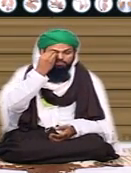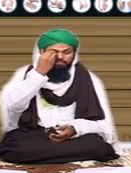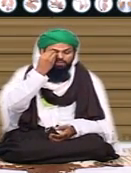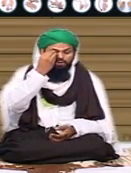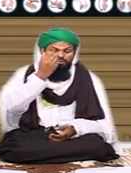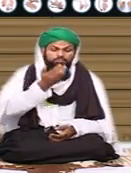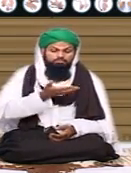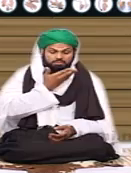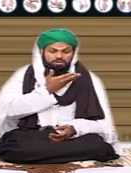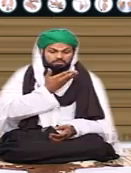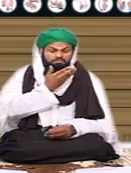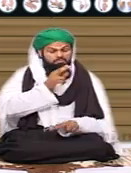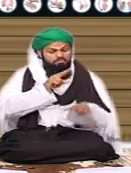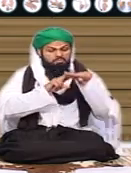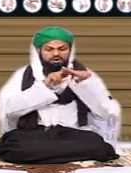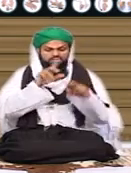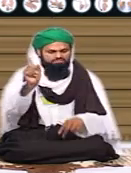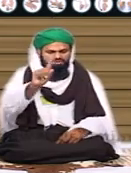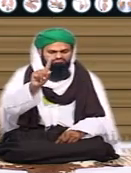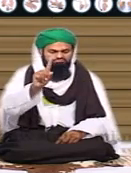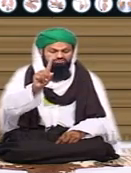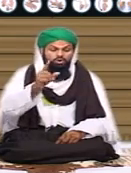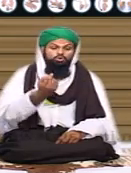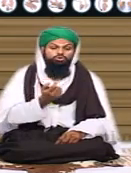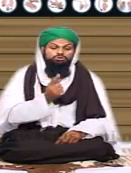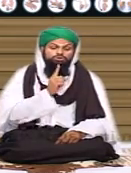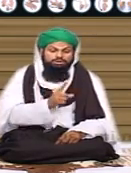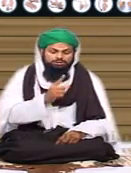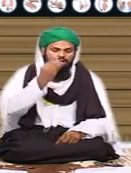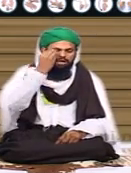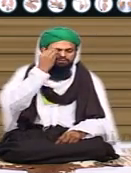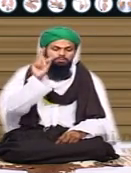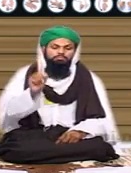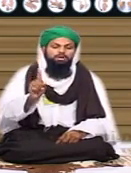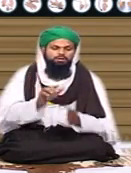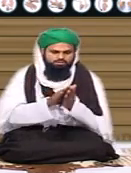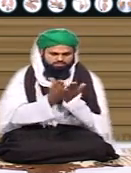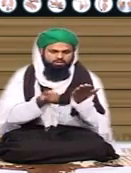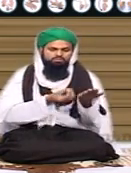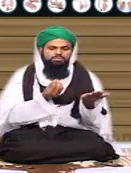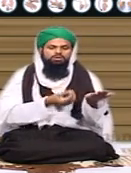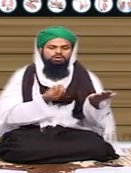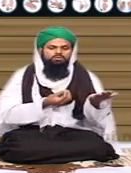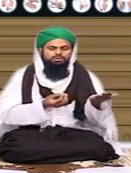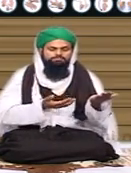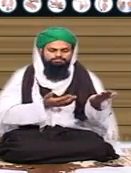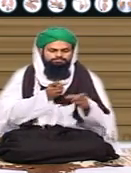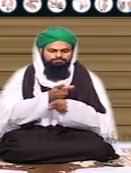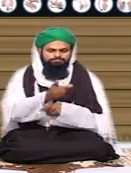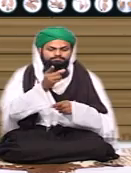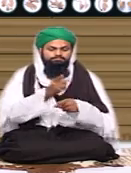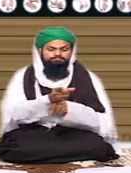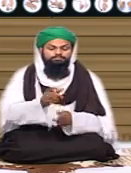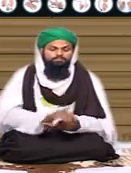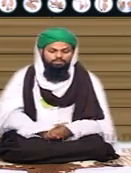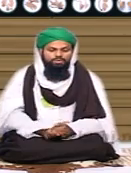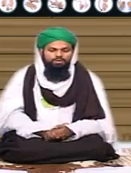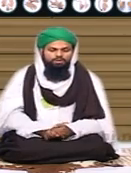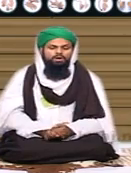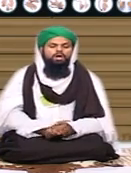منع، یعنی مال بیچتے وقت جو سچی قسمیں کھائی جاتی ہیں نا، وہ بھی منع، اور یہ مطلب ہمیں درس دیا گیا کہ روزانہ کچھ